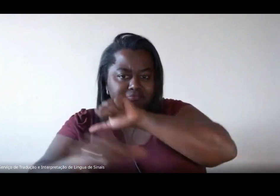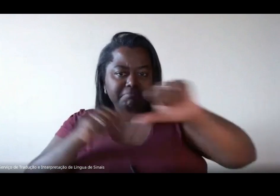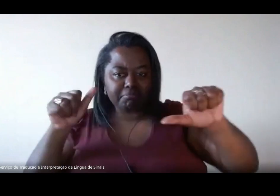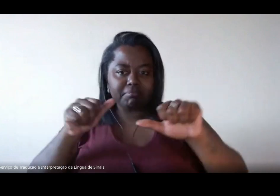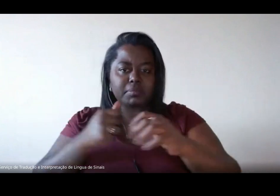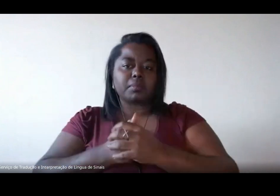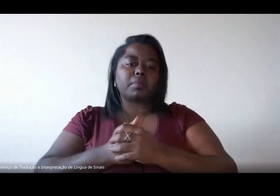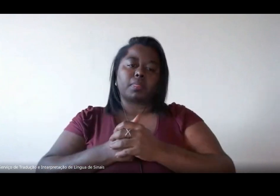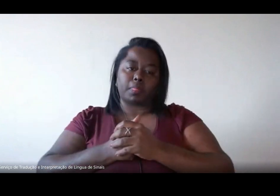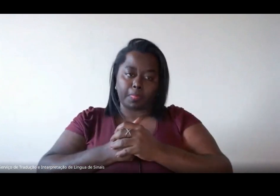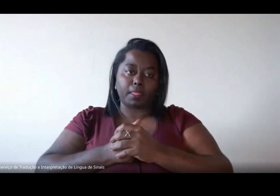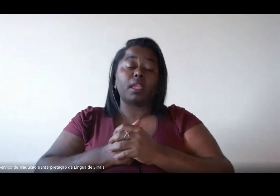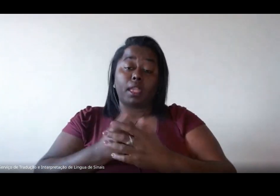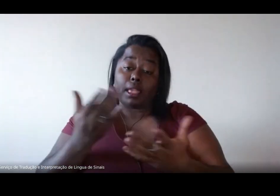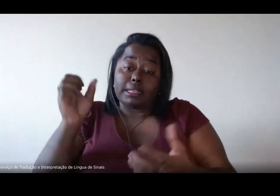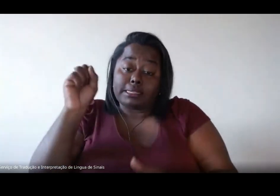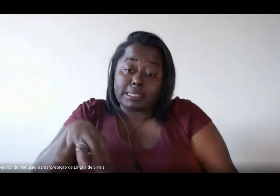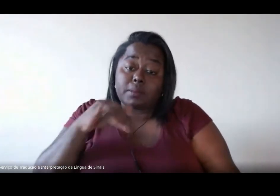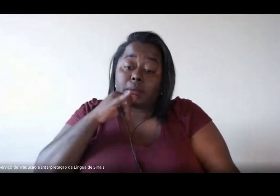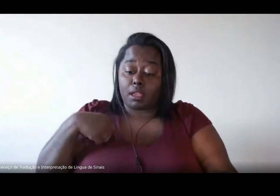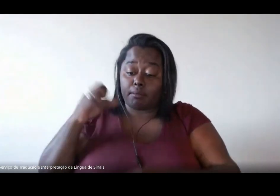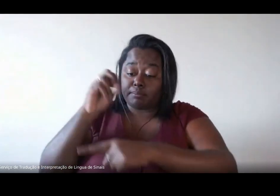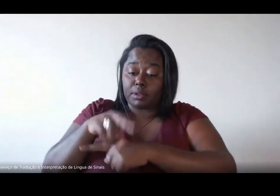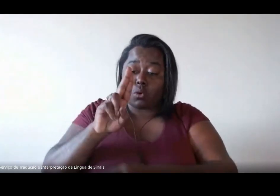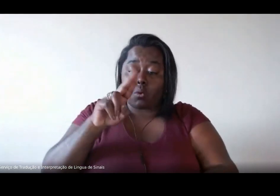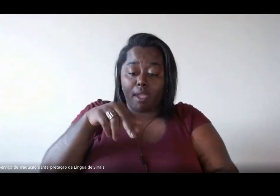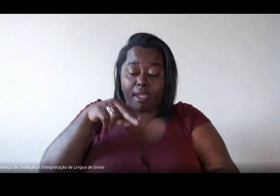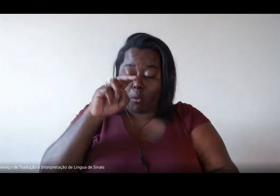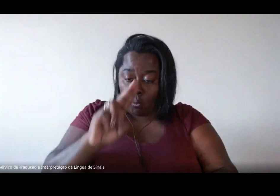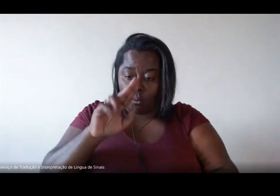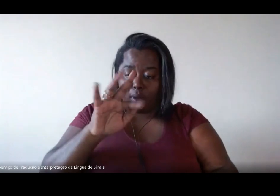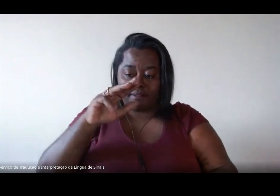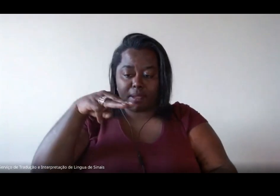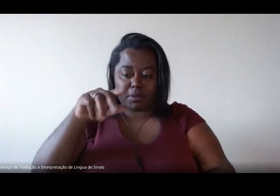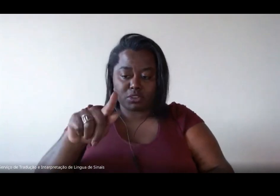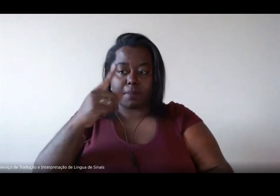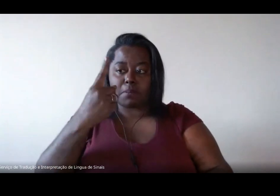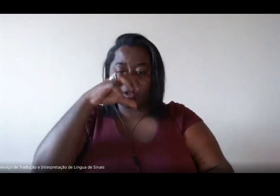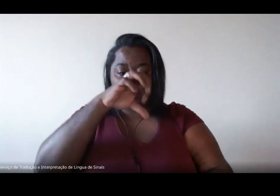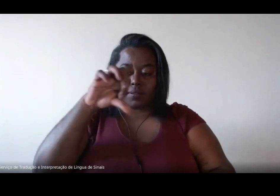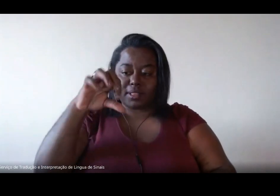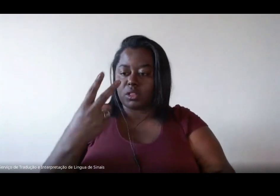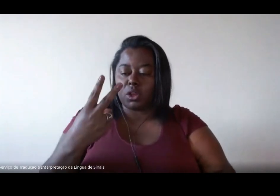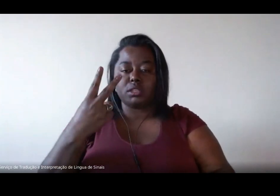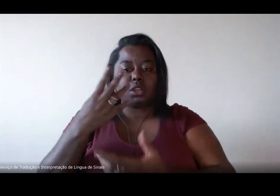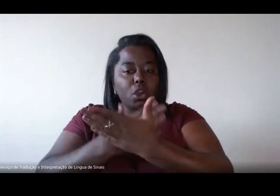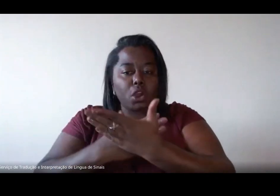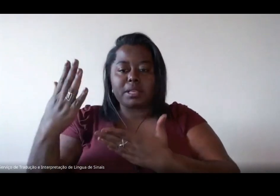atraiu. Porque assim que eu entrei no UFMG em 92, gente, apresentar uma pesquisa, eu fui logo começando